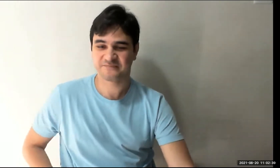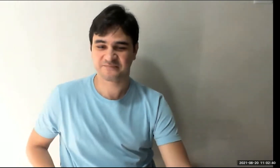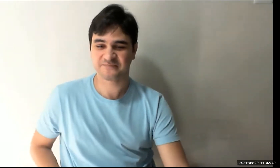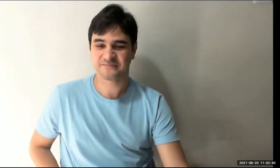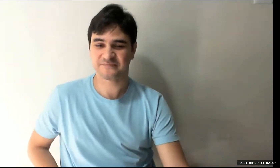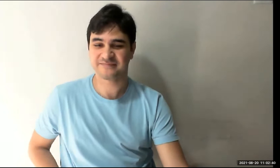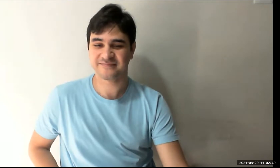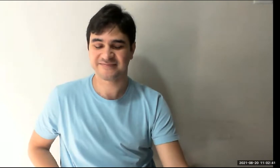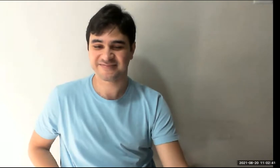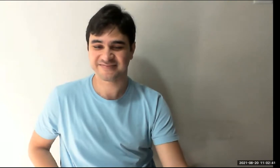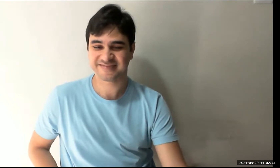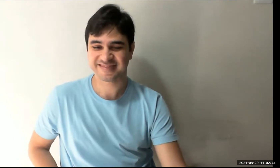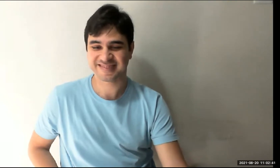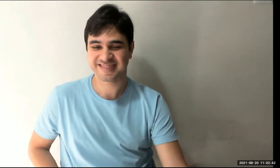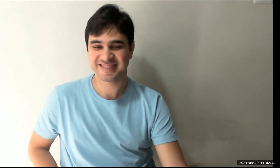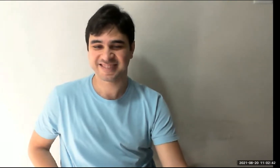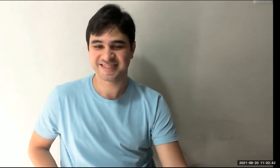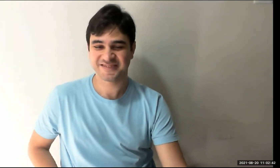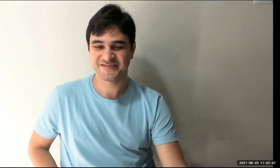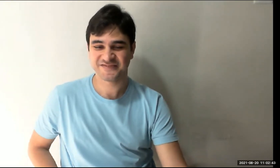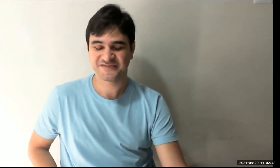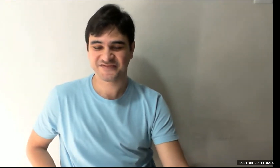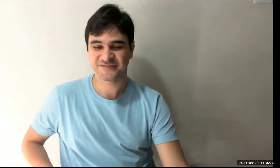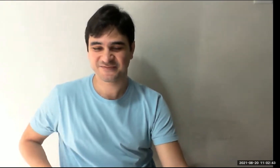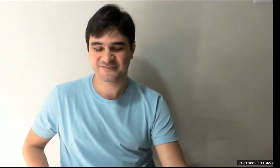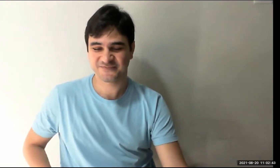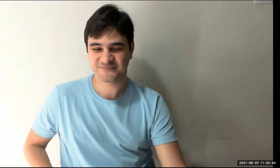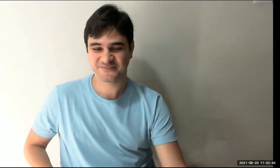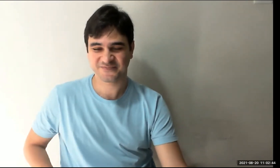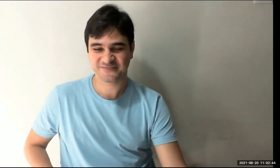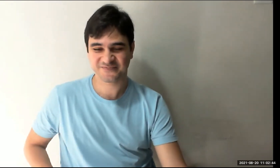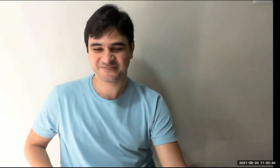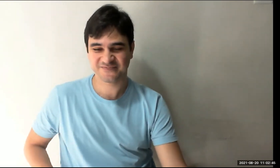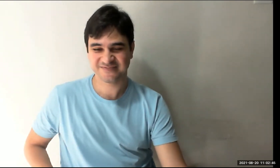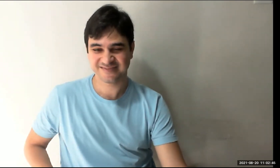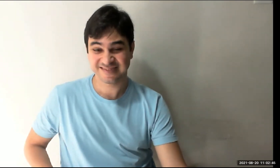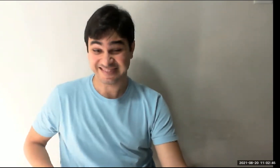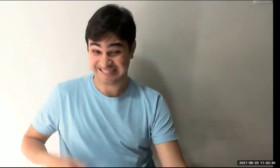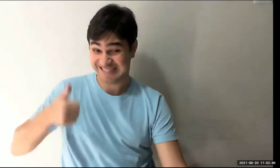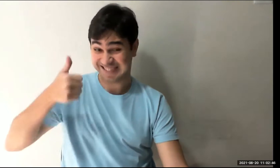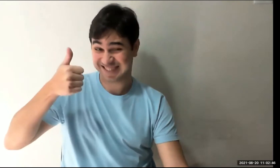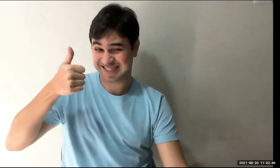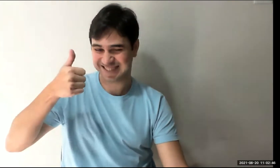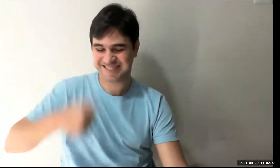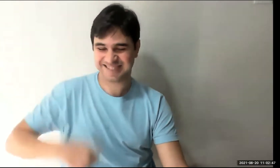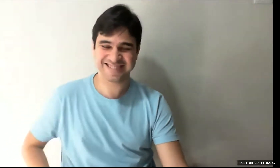Pode ir, Leda. Parabéns, Eric, pela palestra maravilhosa. Mas antes eu quero falar, como você